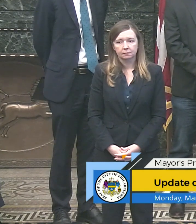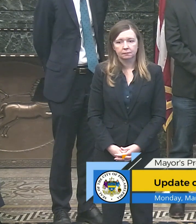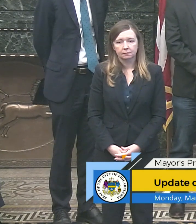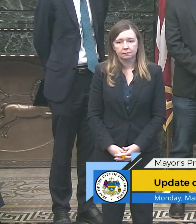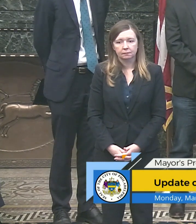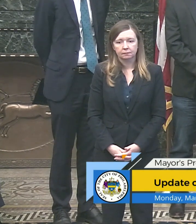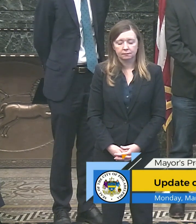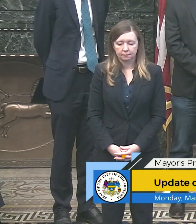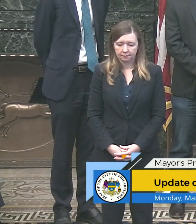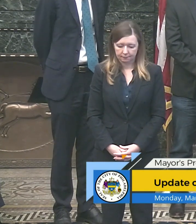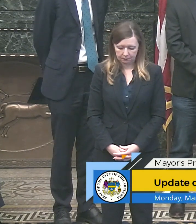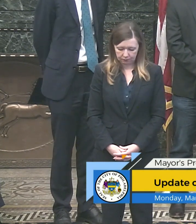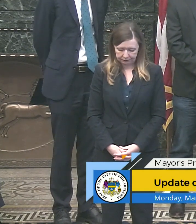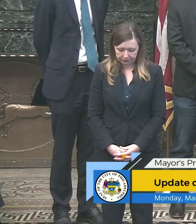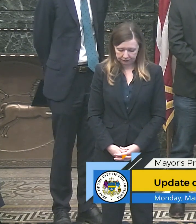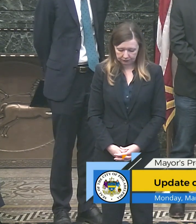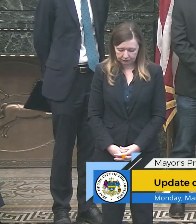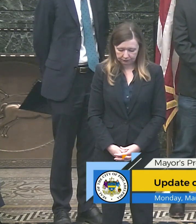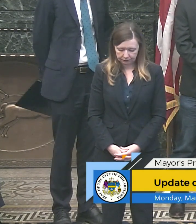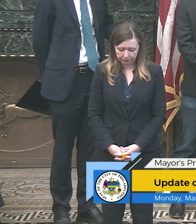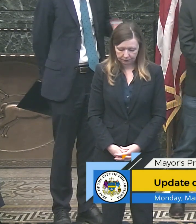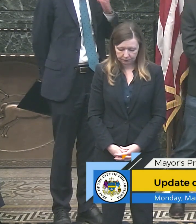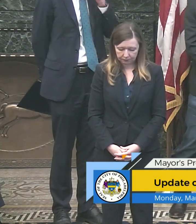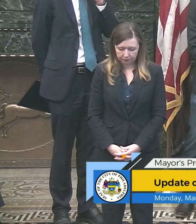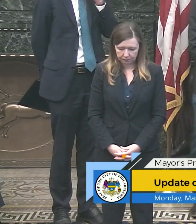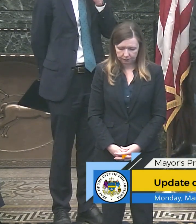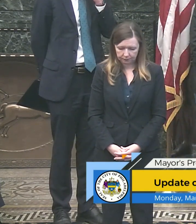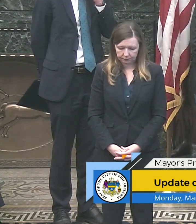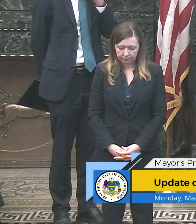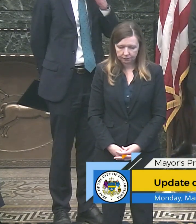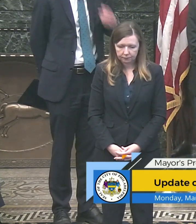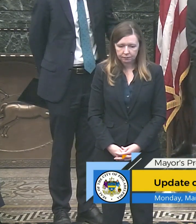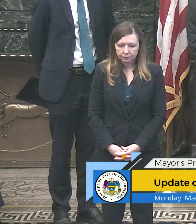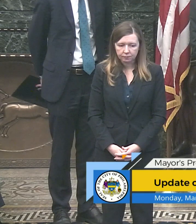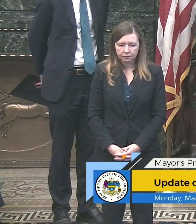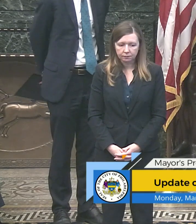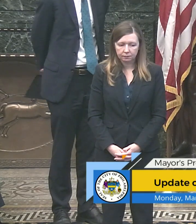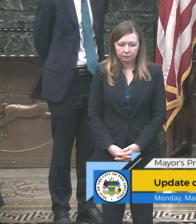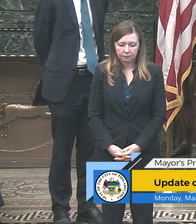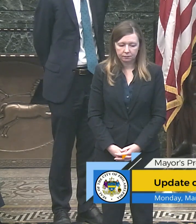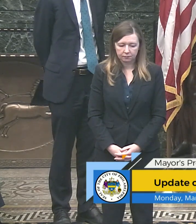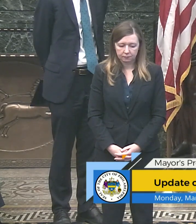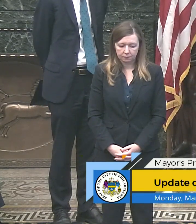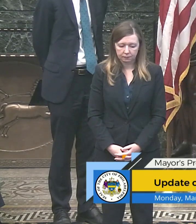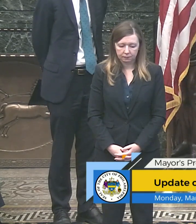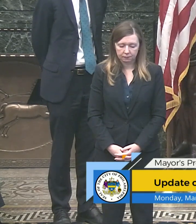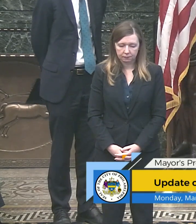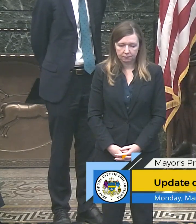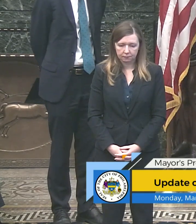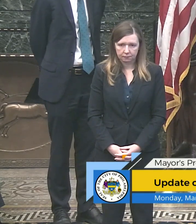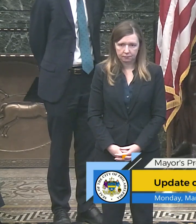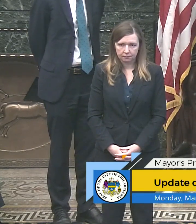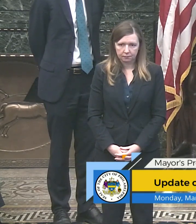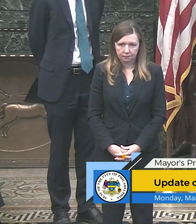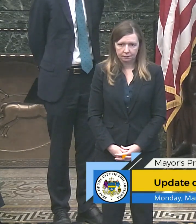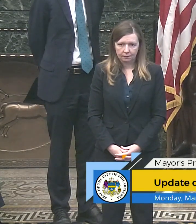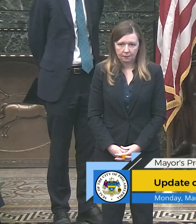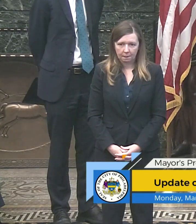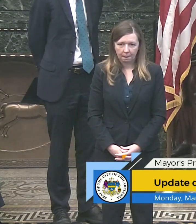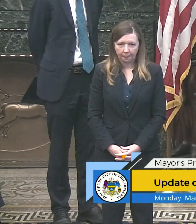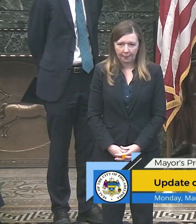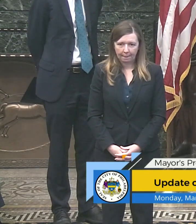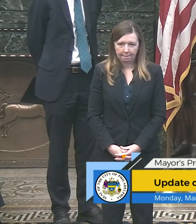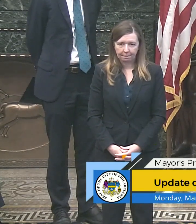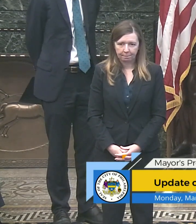cuando sale el sol y el tiempo está agradable afuera, hay mucha gente congregándose. La ciudad está viendo esto y está